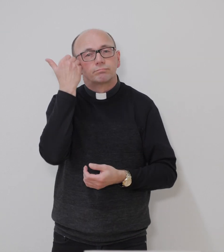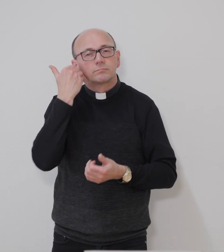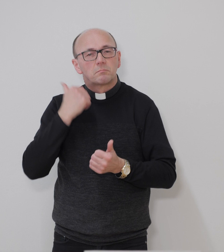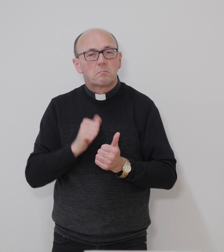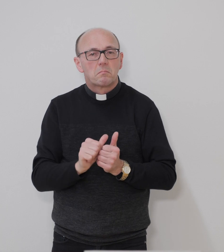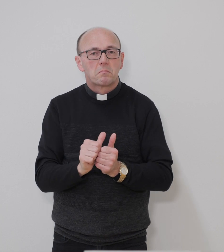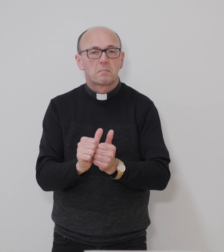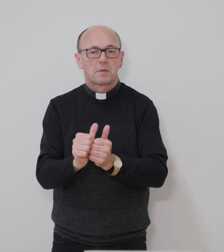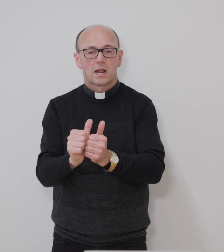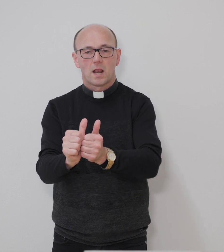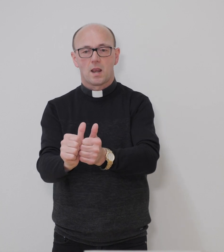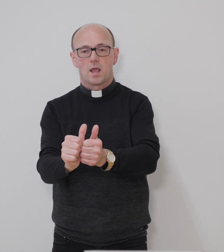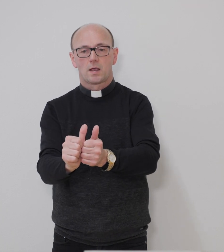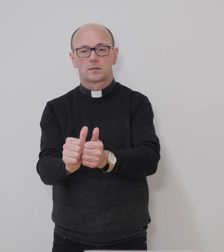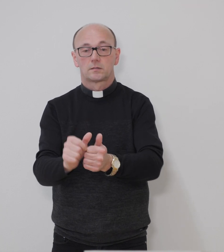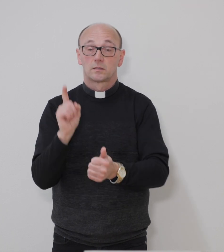Amen.